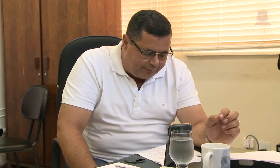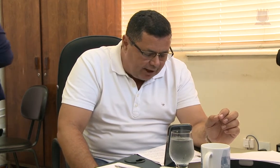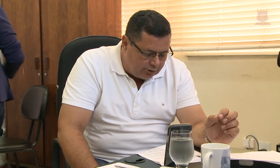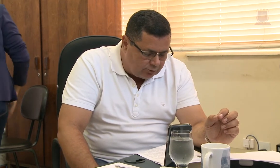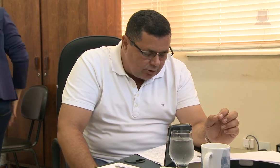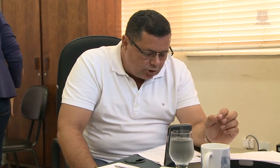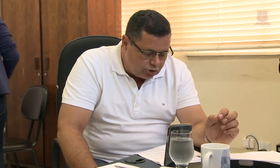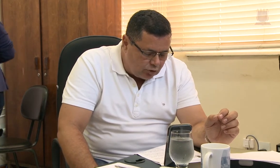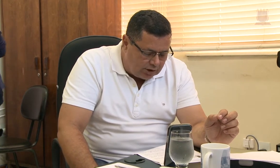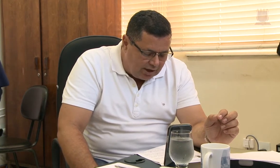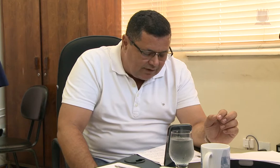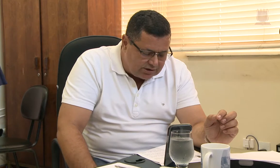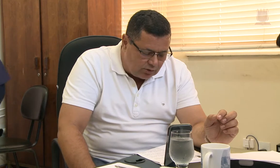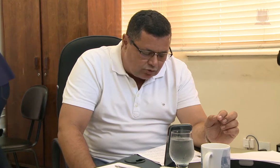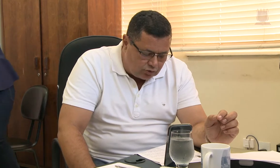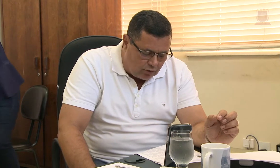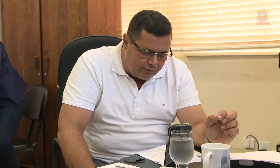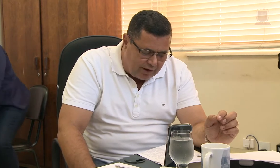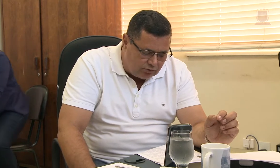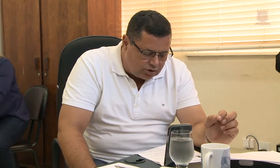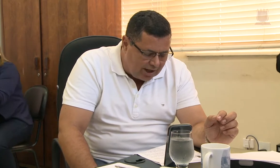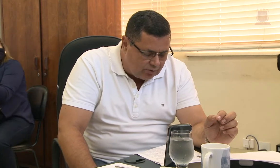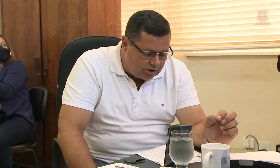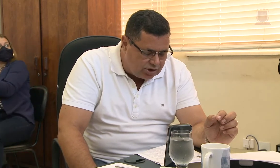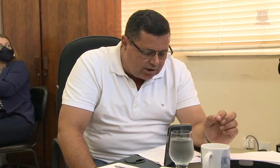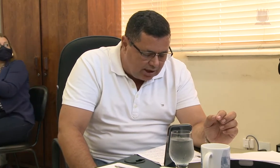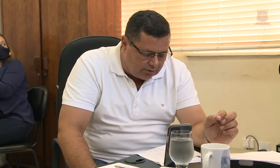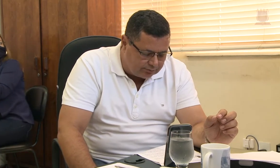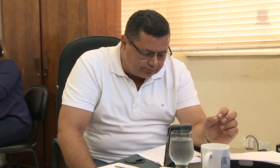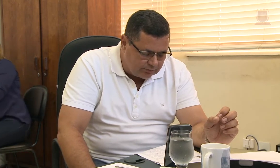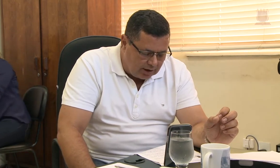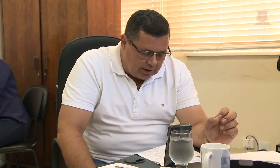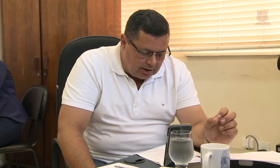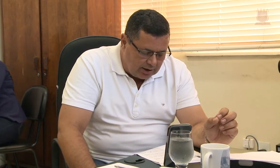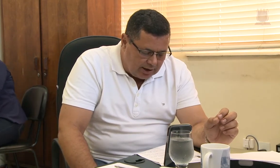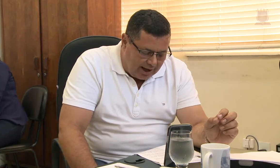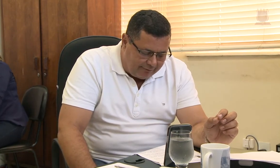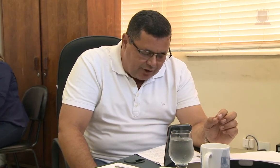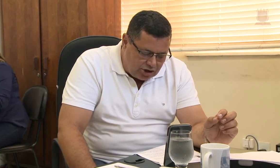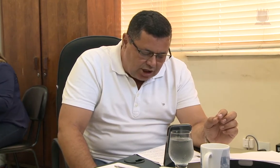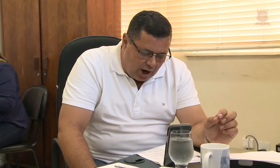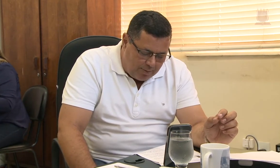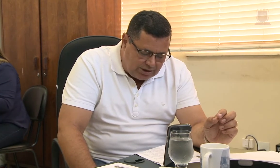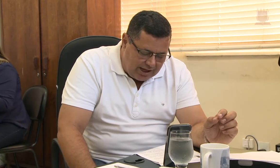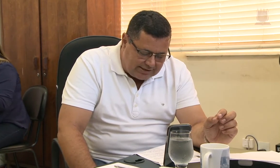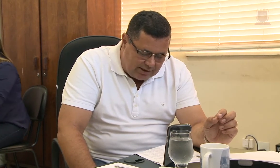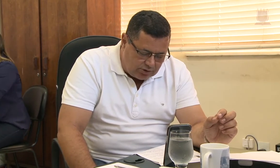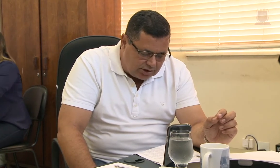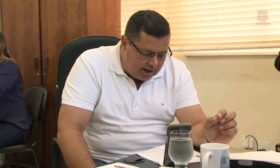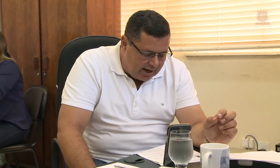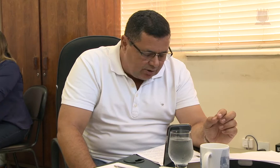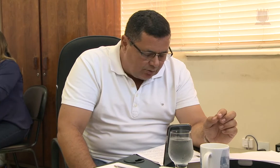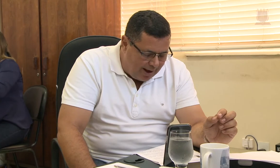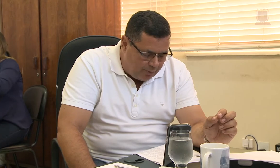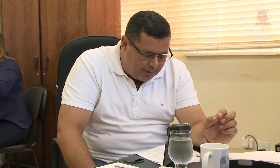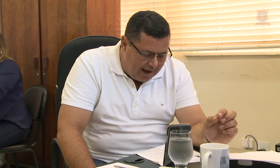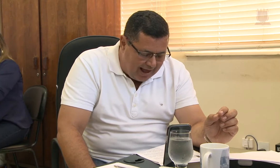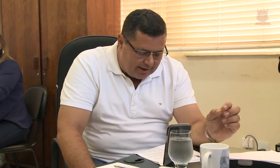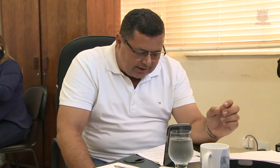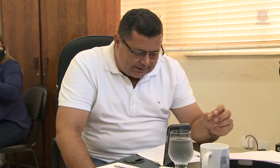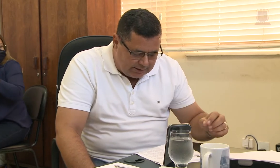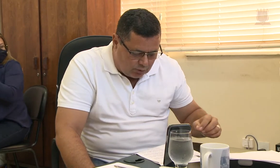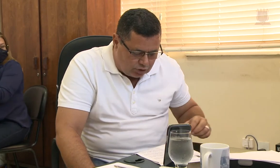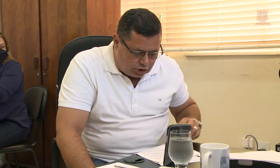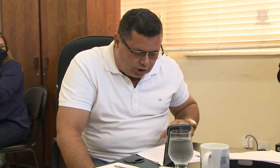senhor prefeito, sua intervenção junto ao governo do estado do Rio de Janeiro, a fim de criar uma estação de trem no bairro